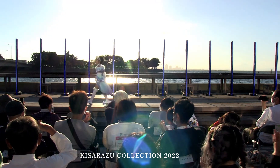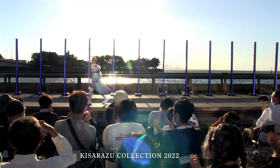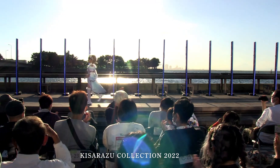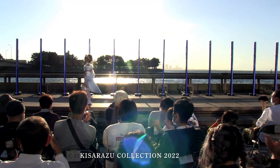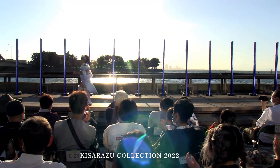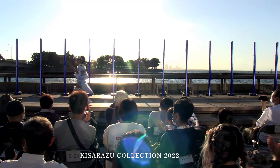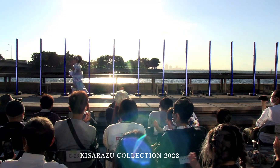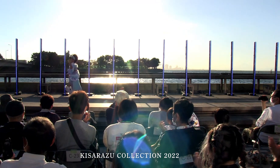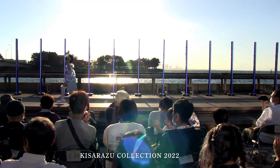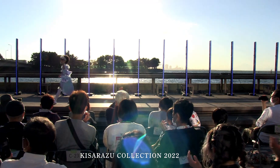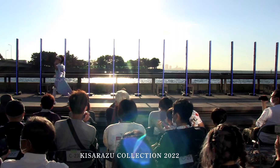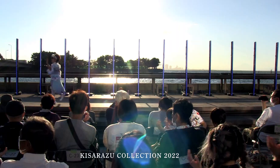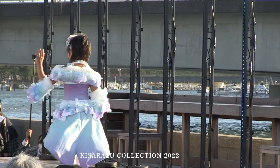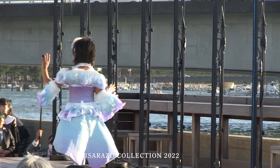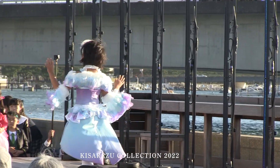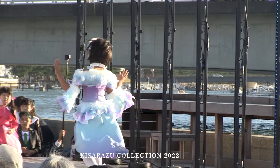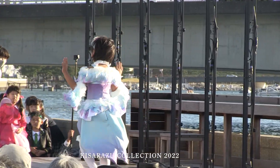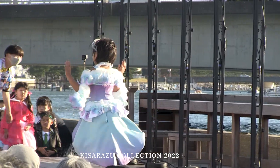めてくれました。